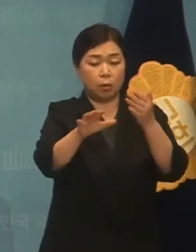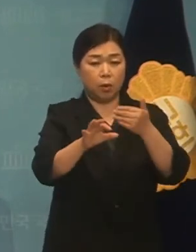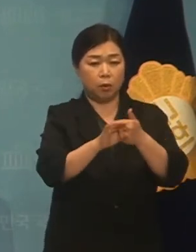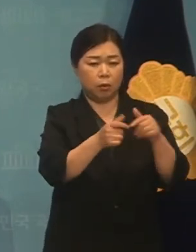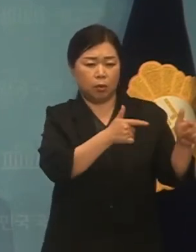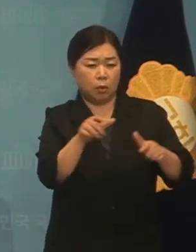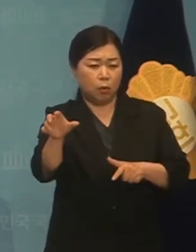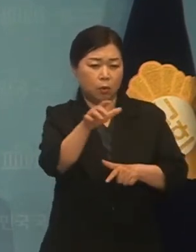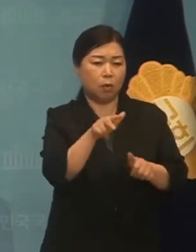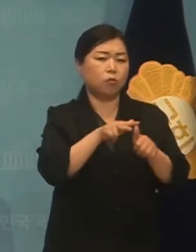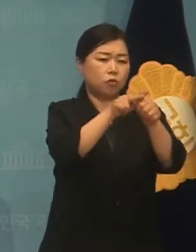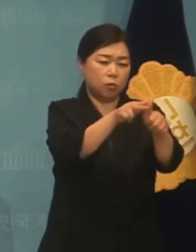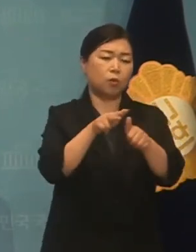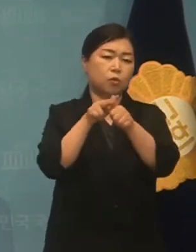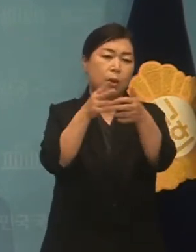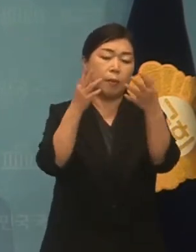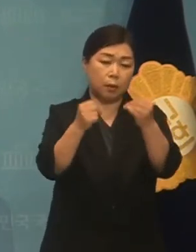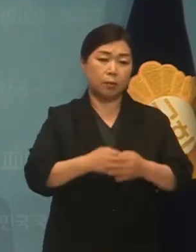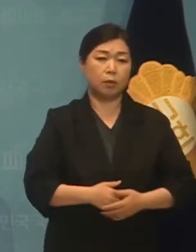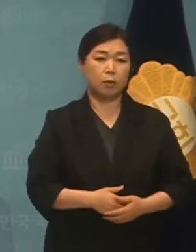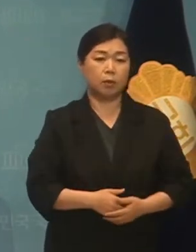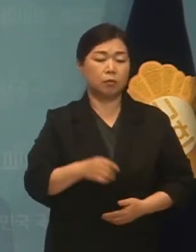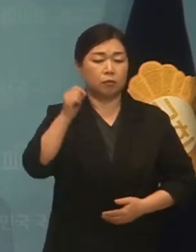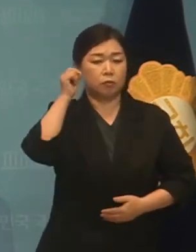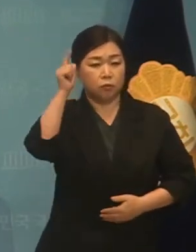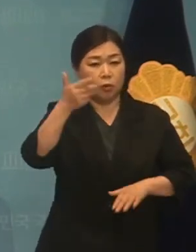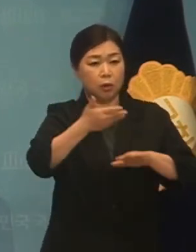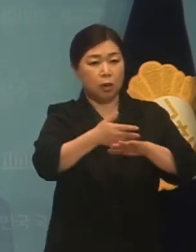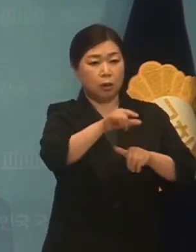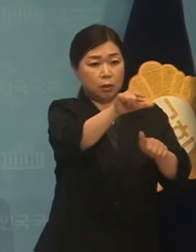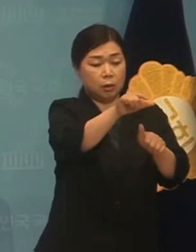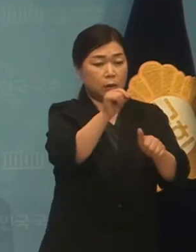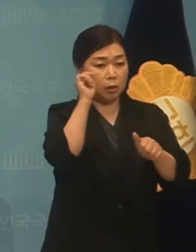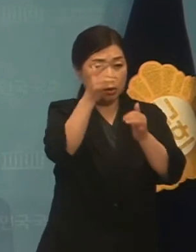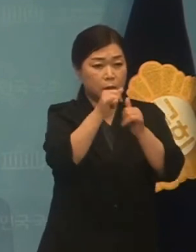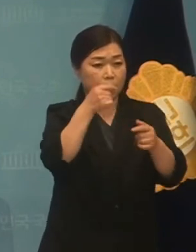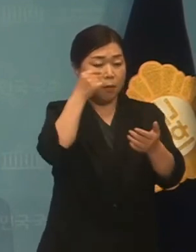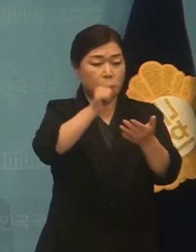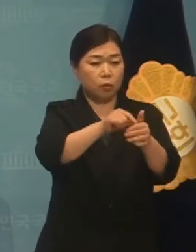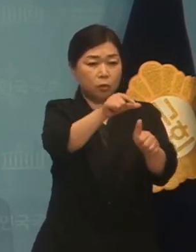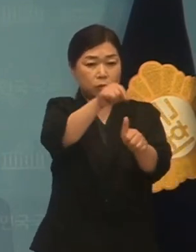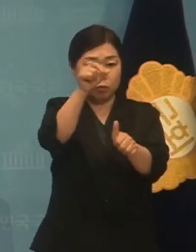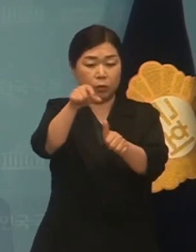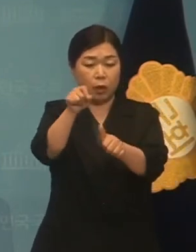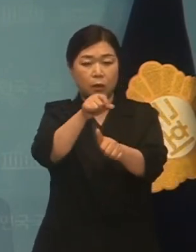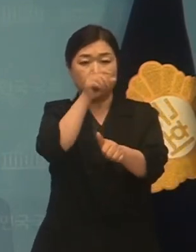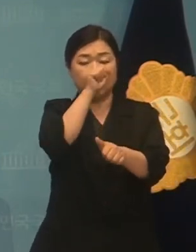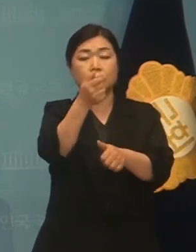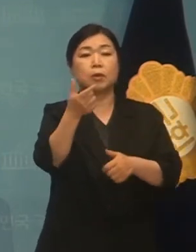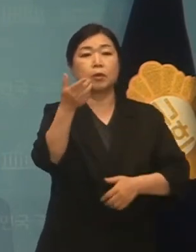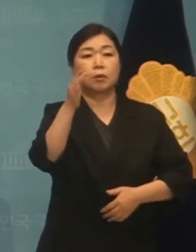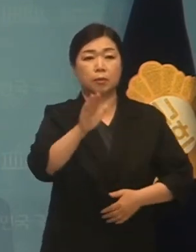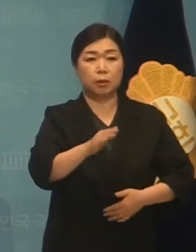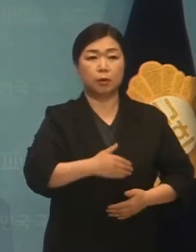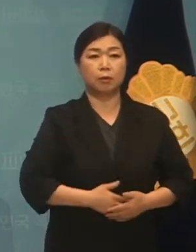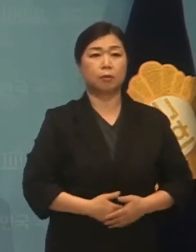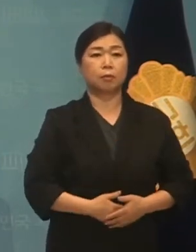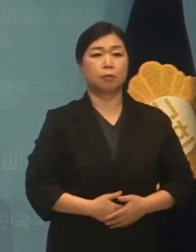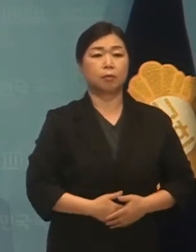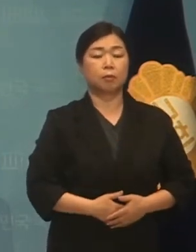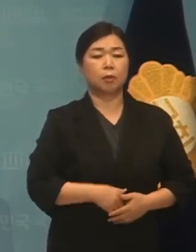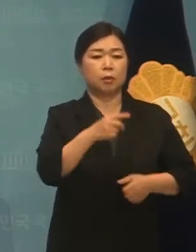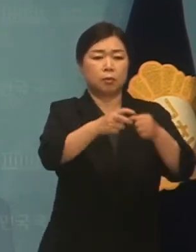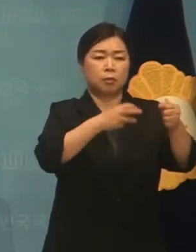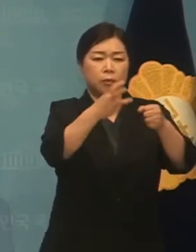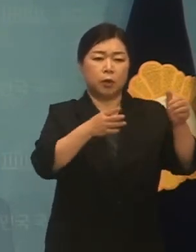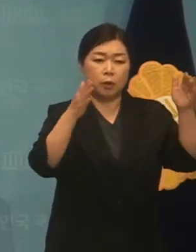출마하고 있습니다. 훌륭한 외부 인재들을 발굴하자는 취지는 공감합니다만 수십